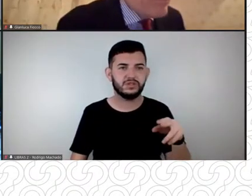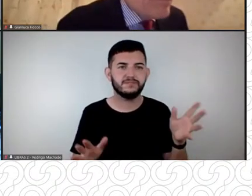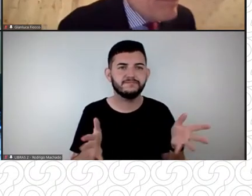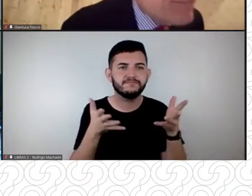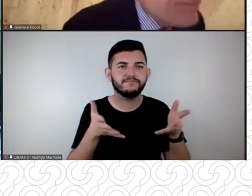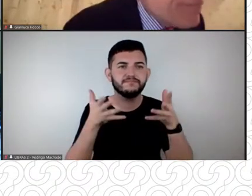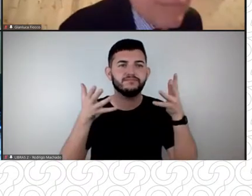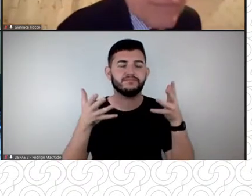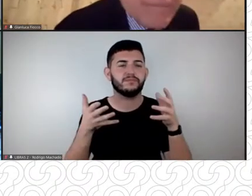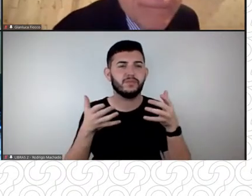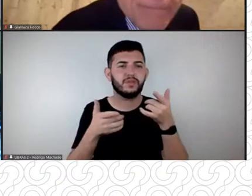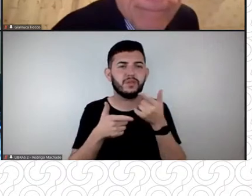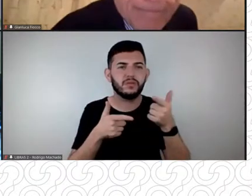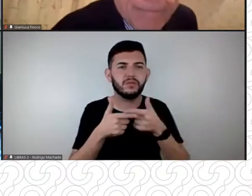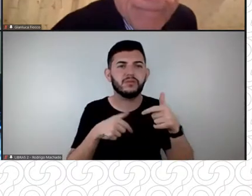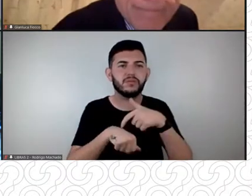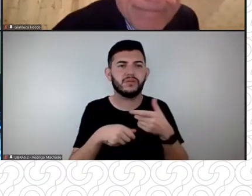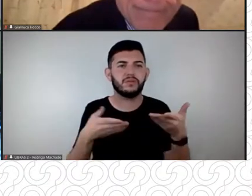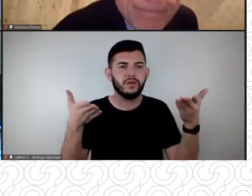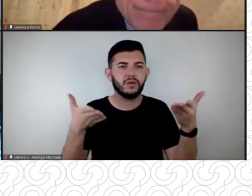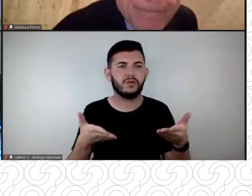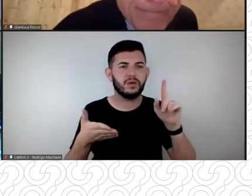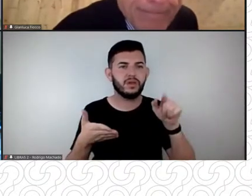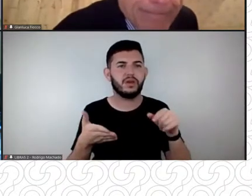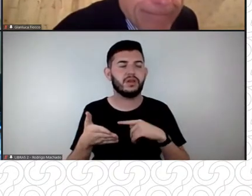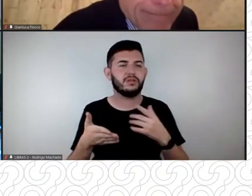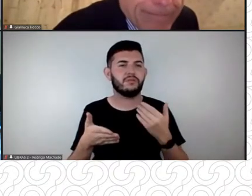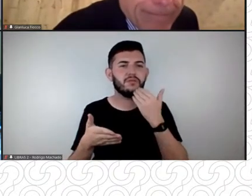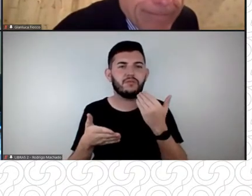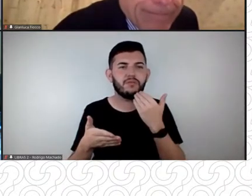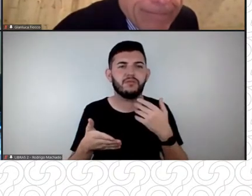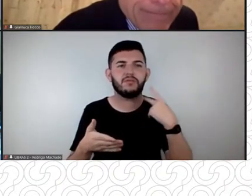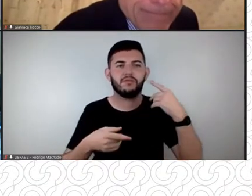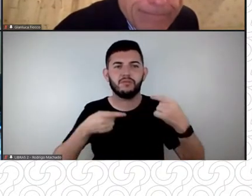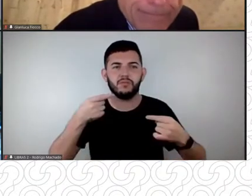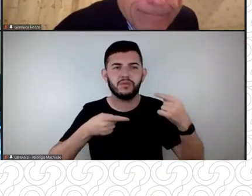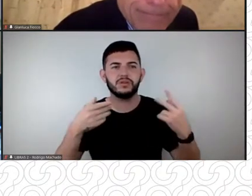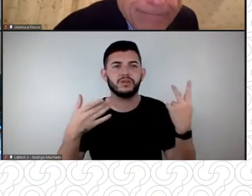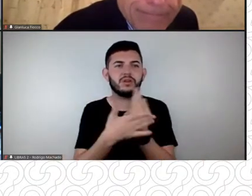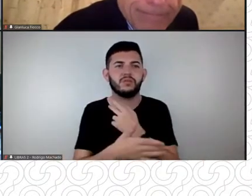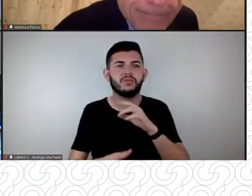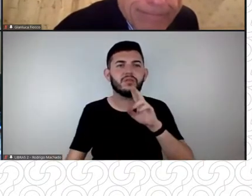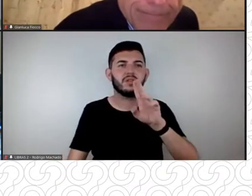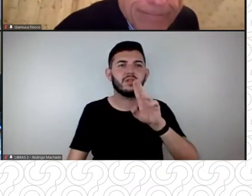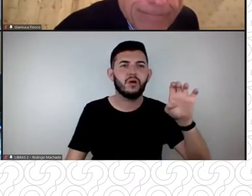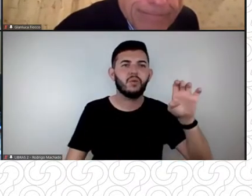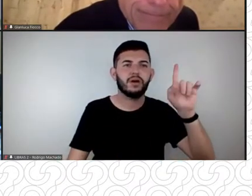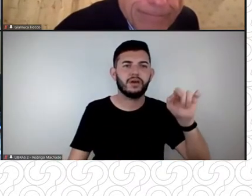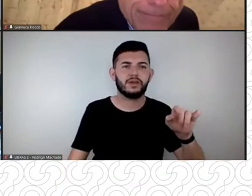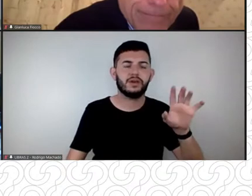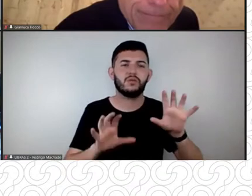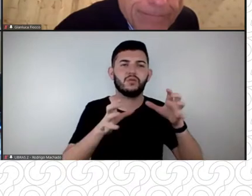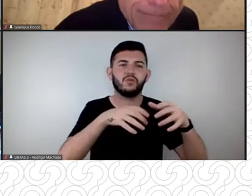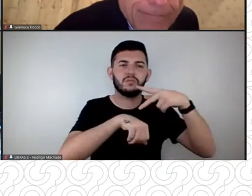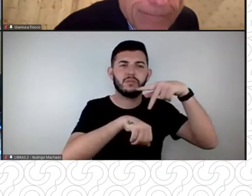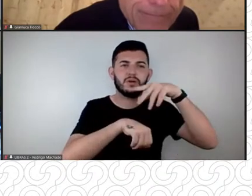independentemente do déficit político da União Europeia, da incapacidade